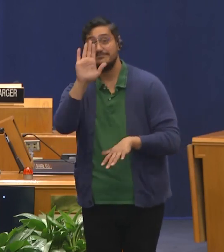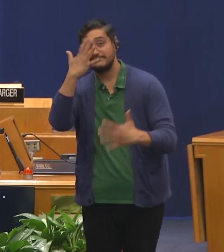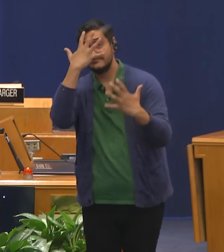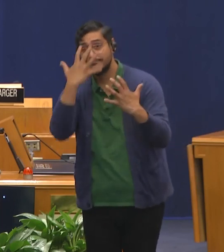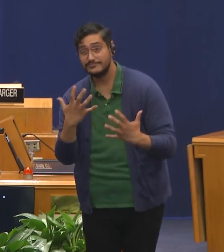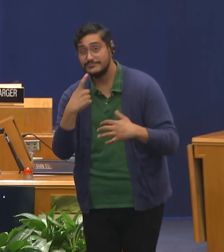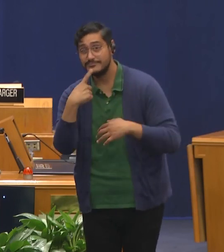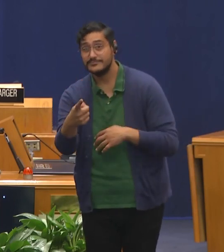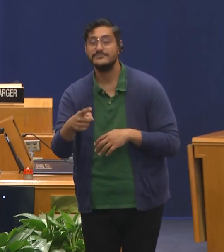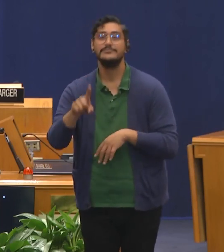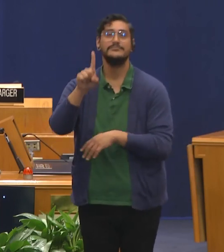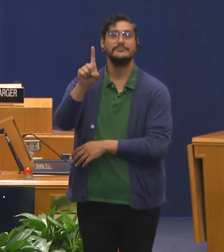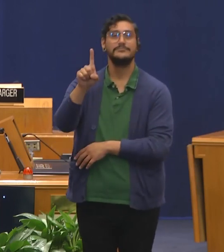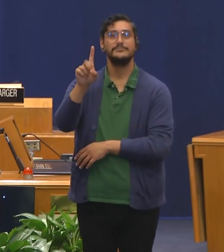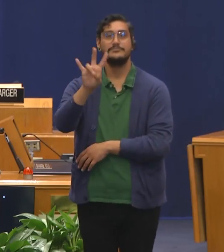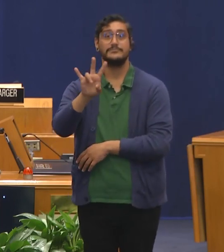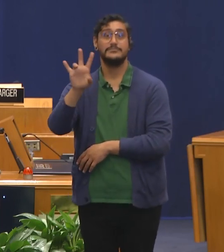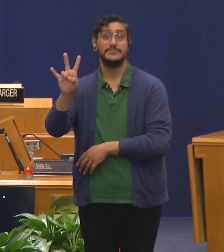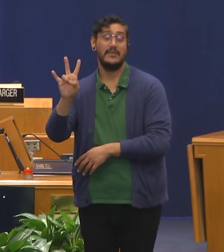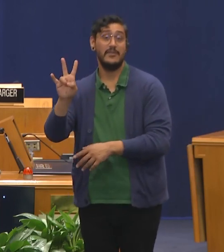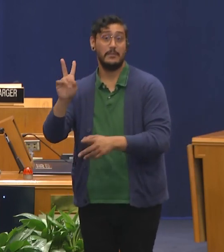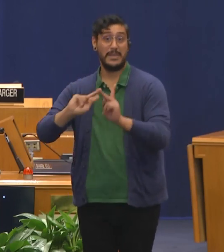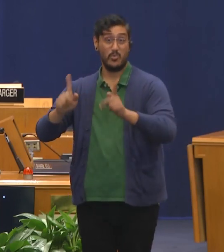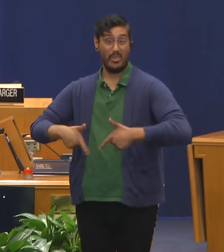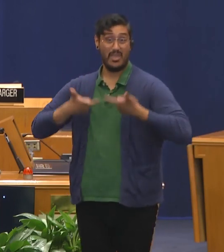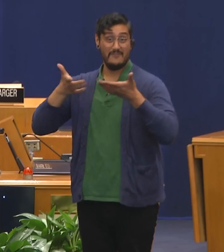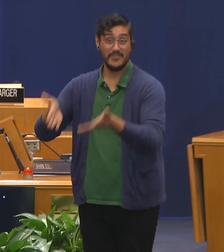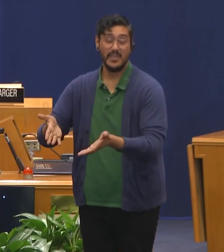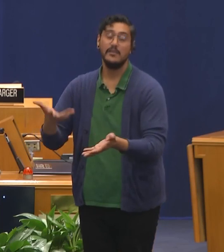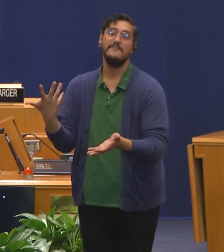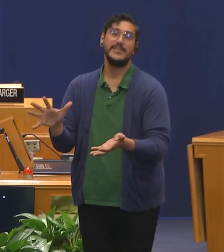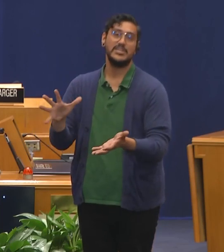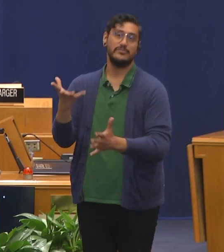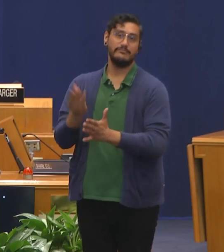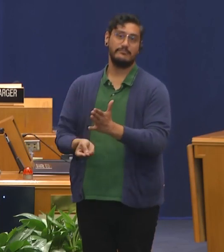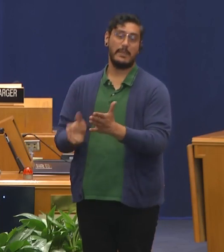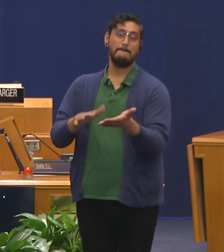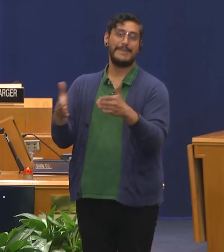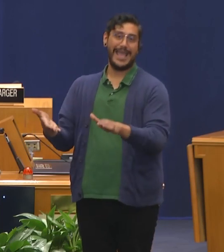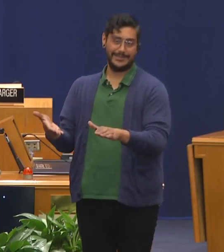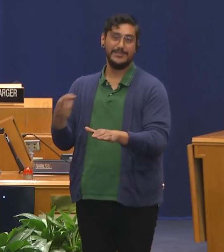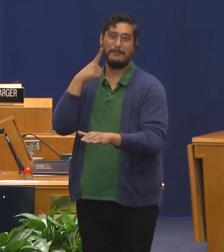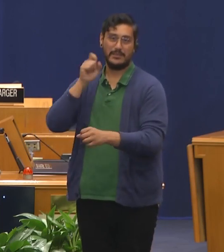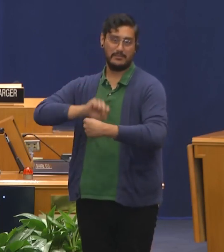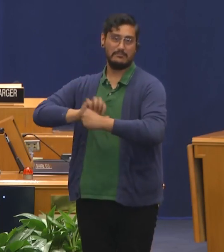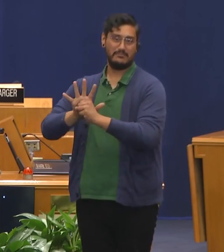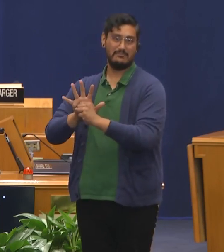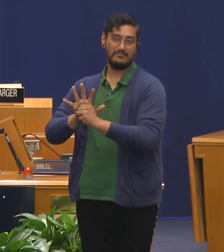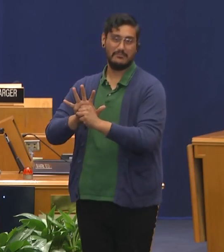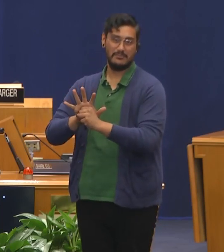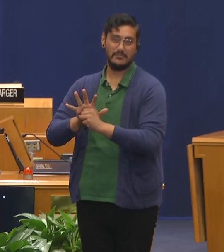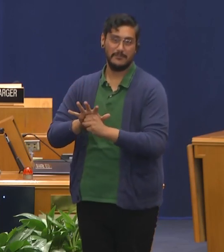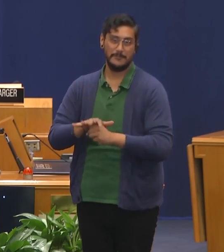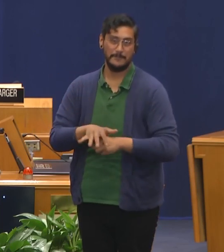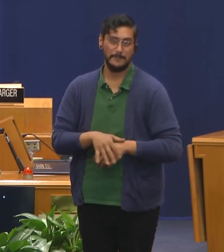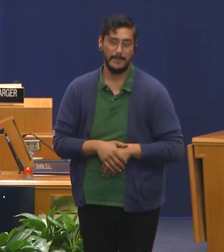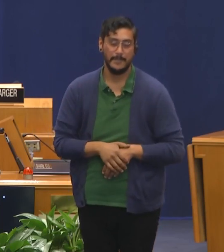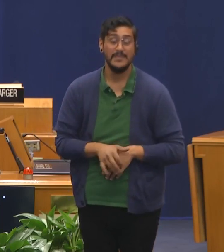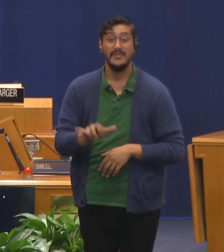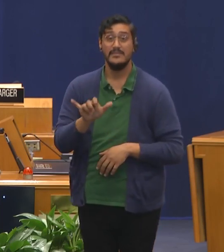que 177 residentes han fallecido a causa de COVID-19 en estos entornos.